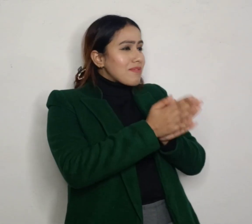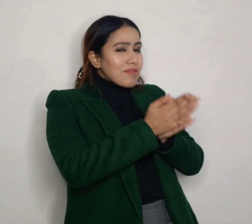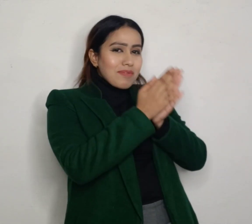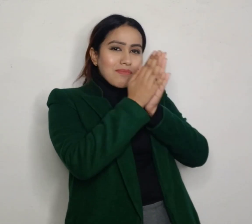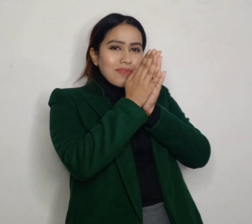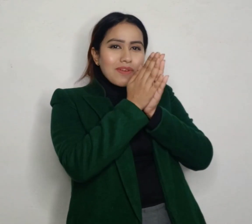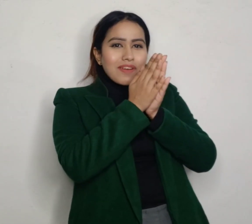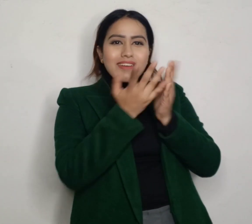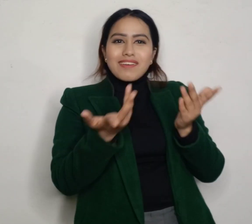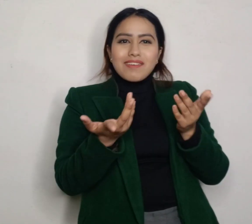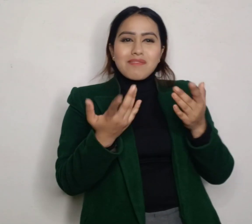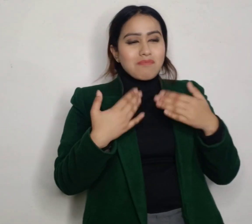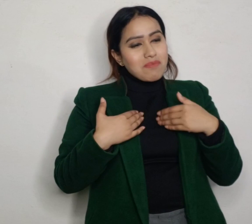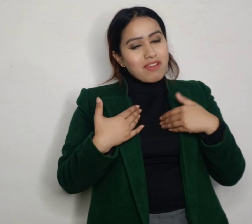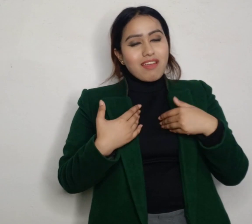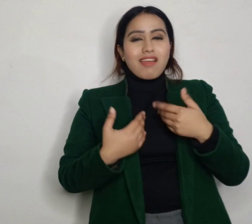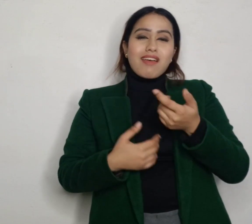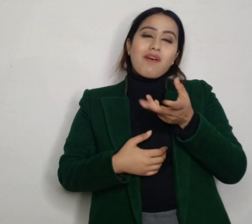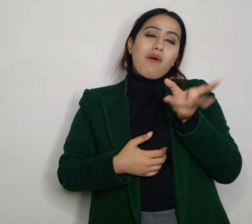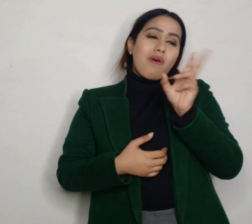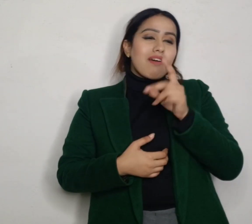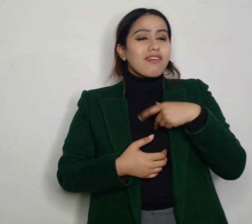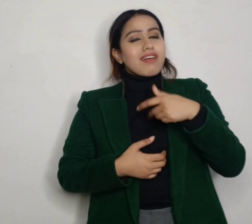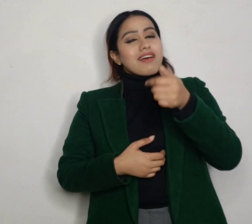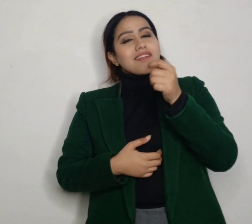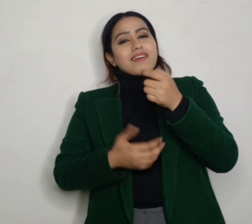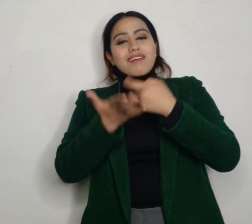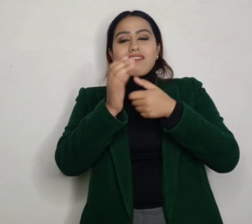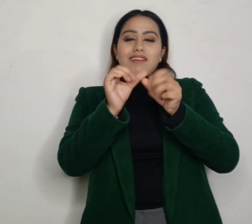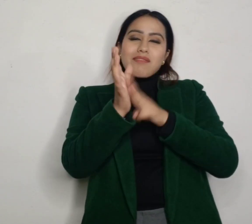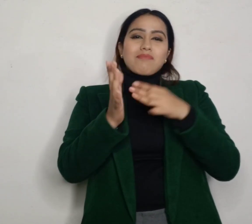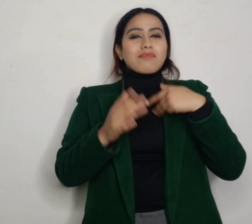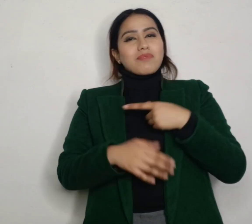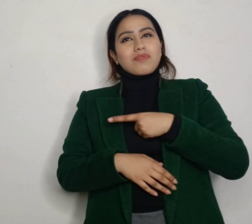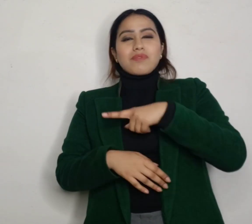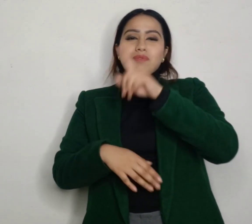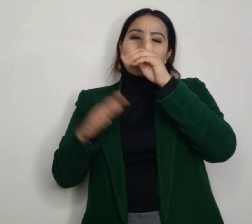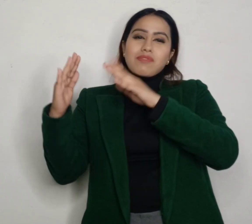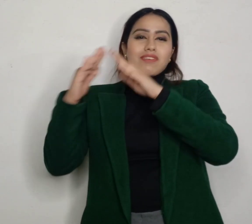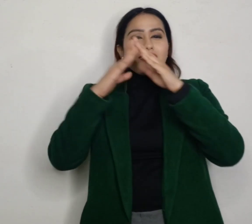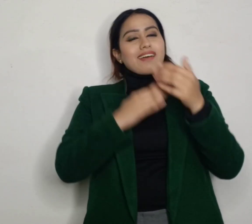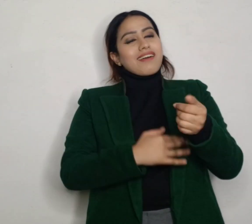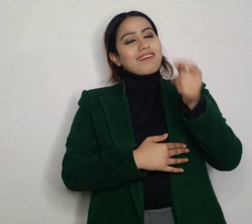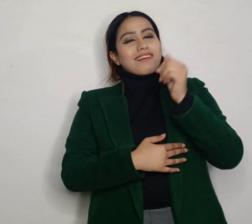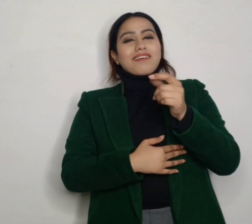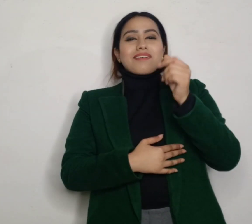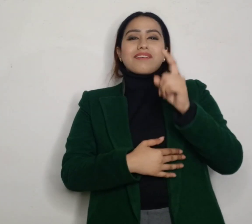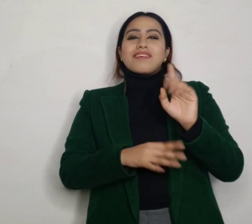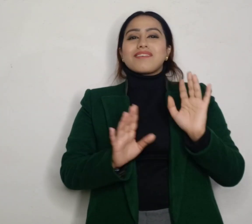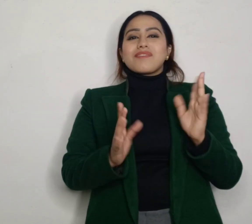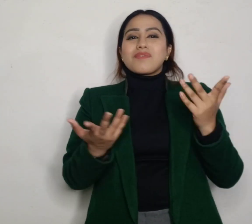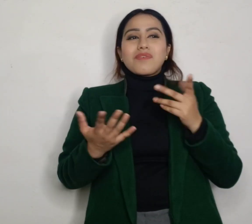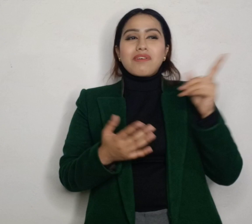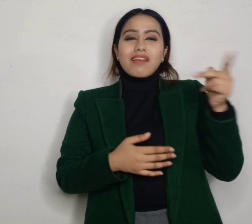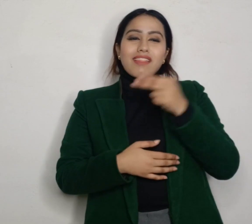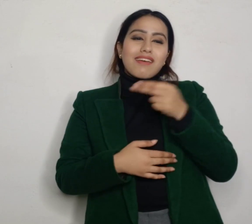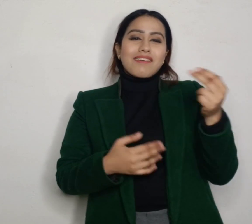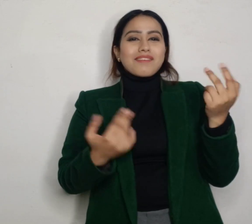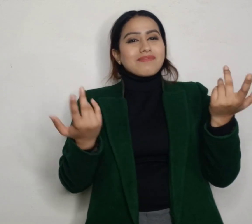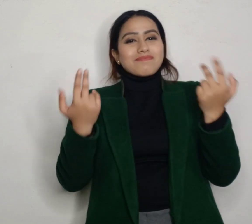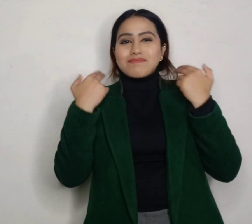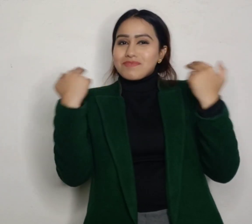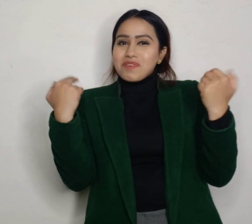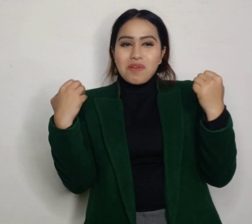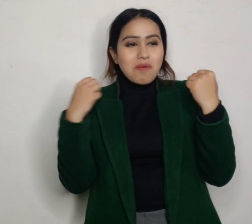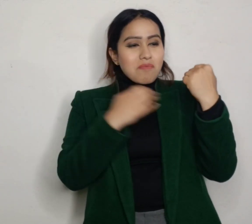प्रणाम किया और कहा कि दरबार छोड़कर, नगर छोड़कर आश्रम में जा रहा हूं, मैं भी राम राम ही जपूंगा। इसकी महिमा राम से